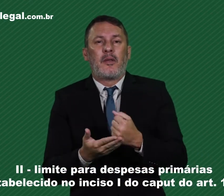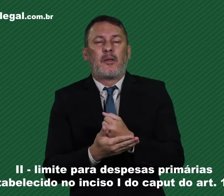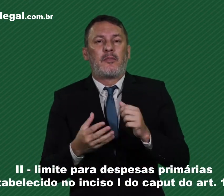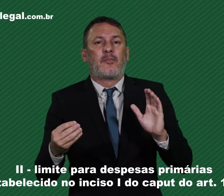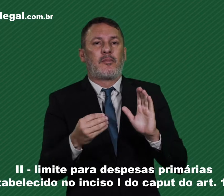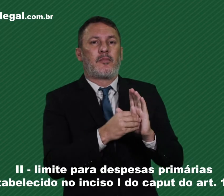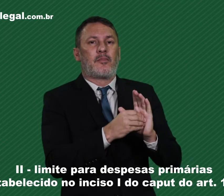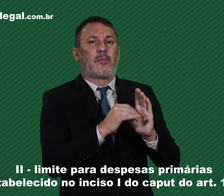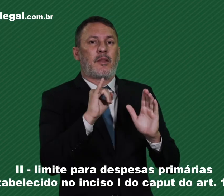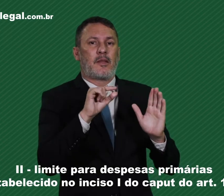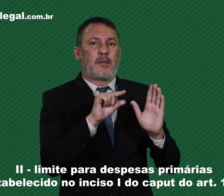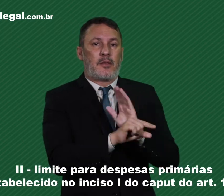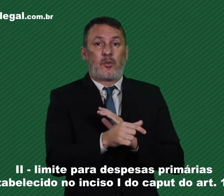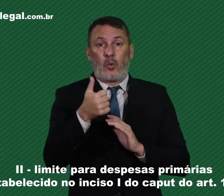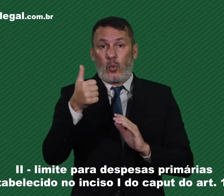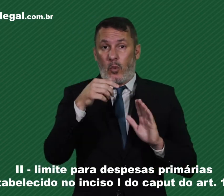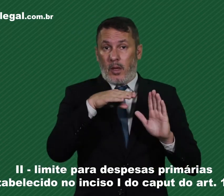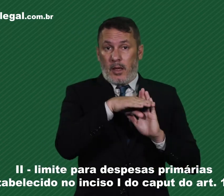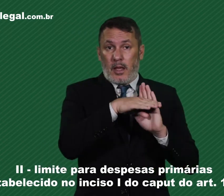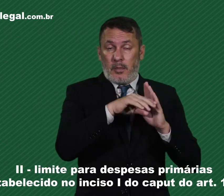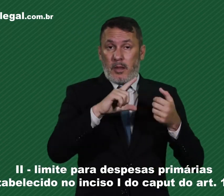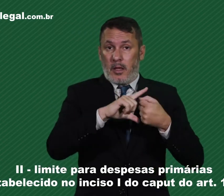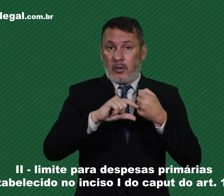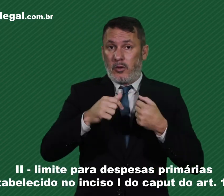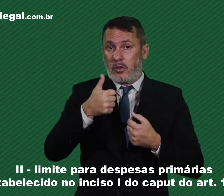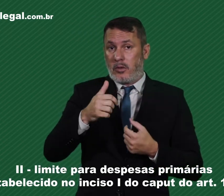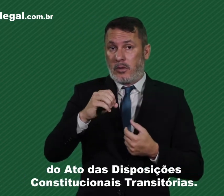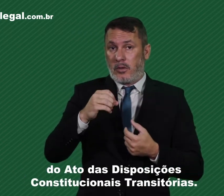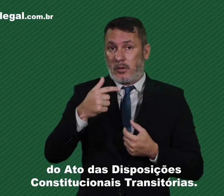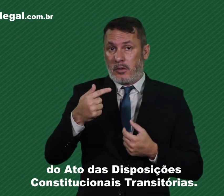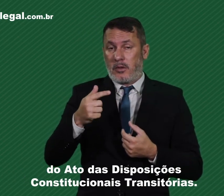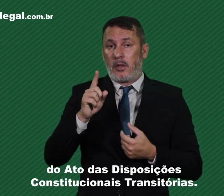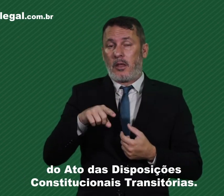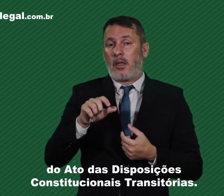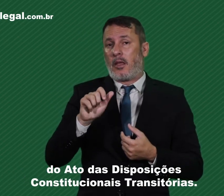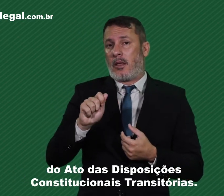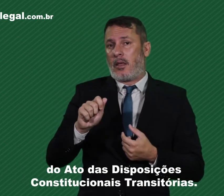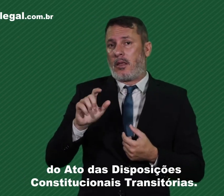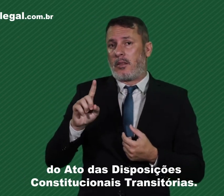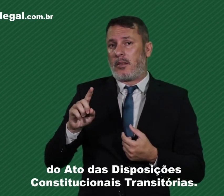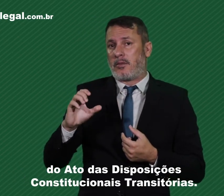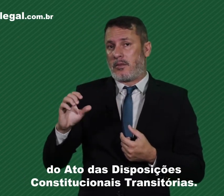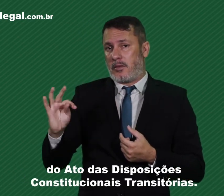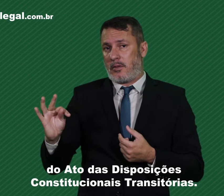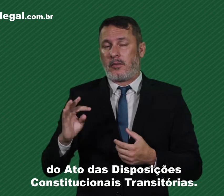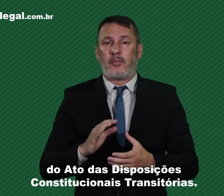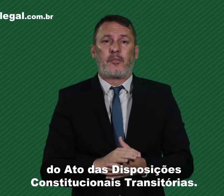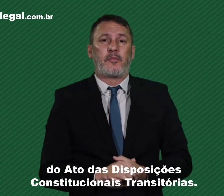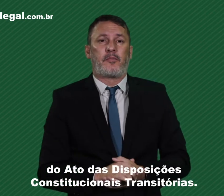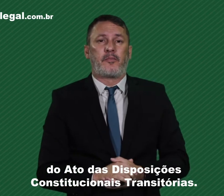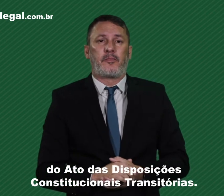estabelecido no inciso 1 do caput do artigo 107 do ato das disposições constitucionais transitórias